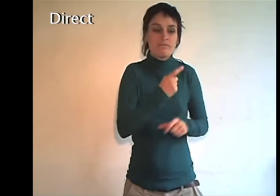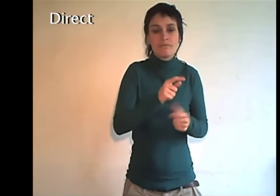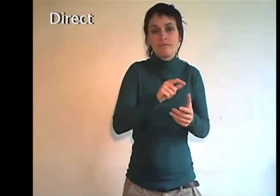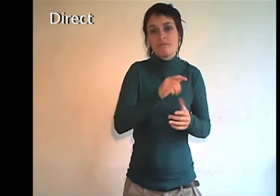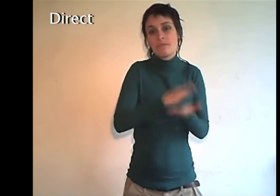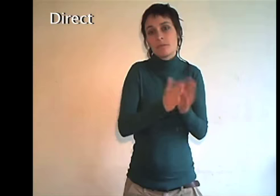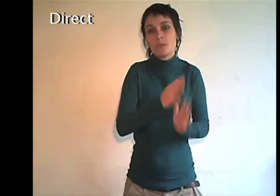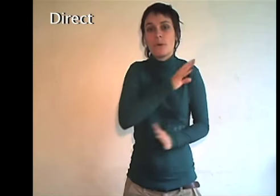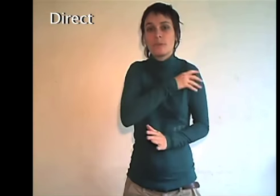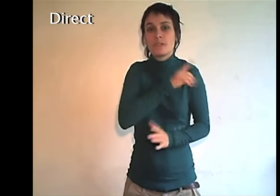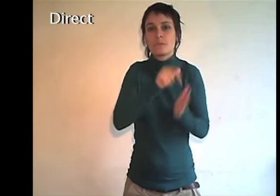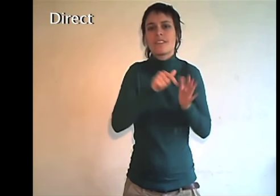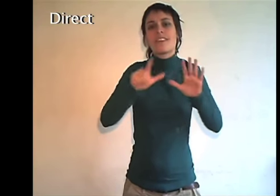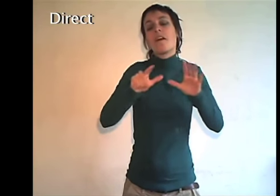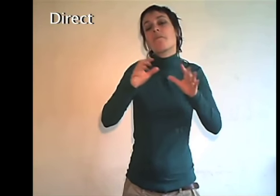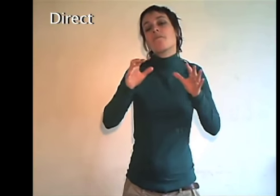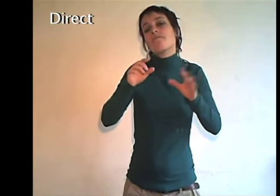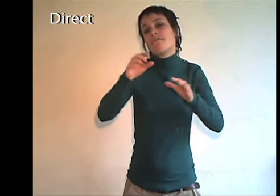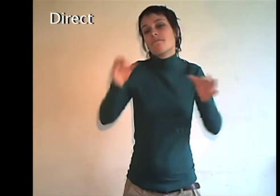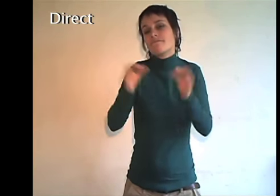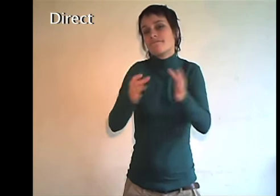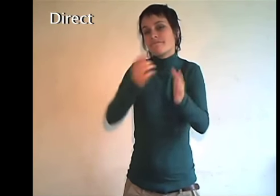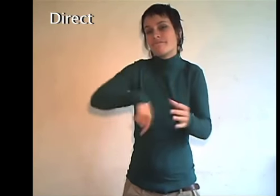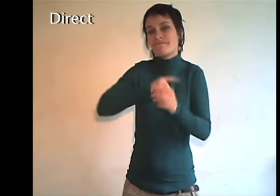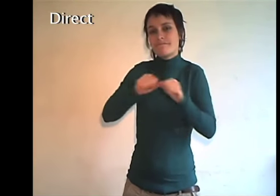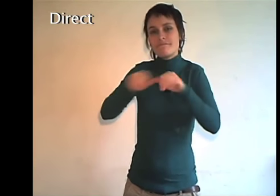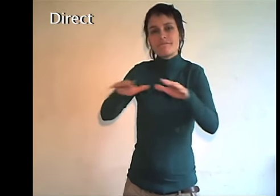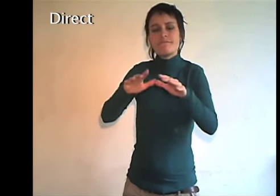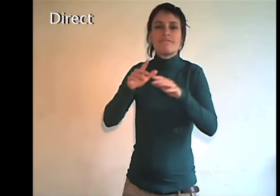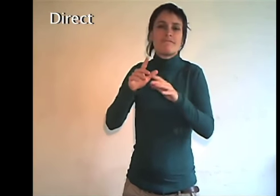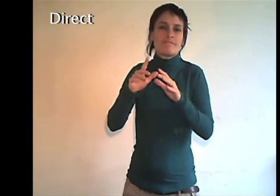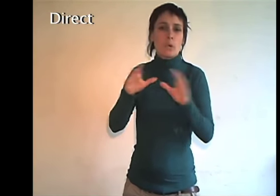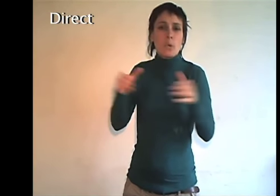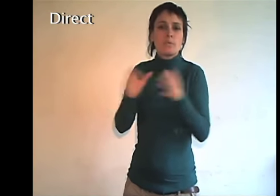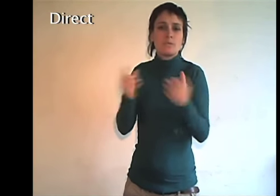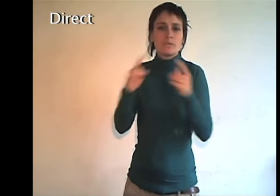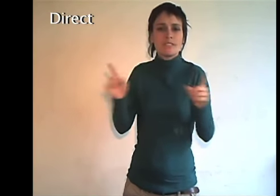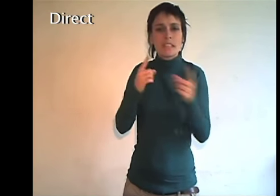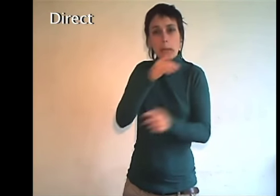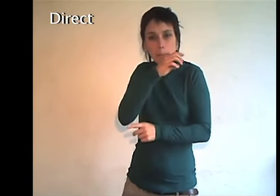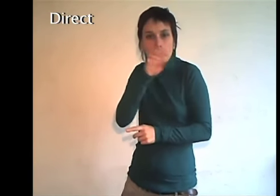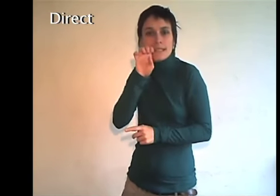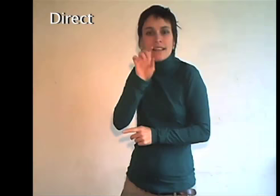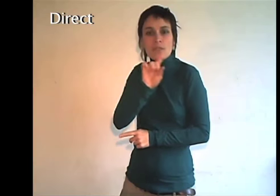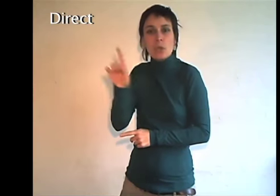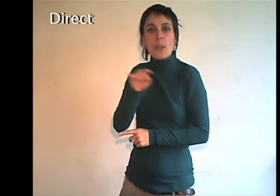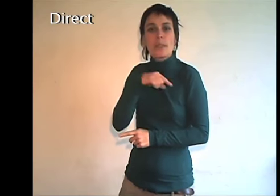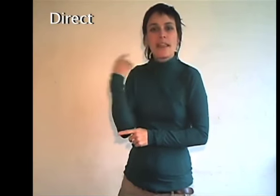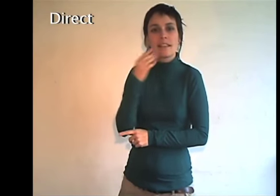mots, on passe de temps en temps ça, c'est le groupe local Les Brassens Not Dead. On a choisi ce morceau pour, en dehors